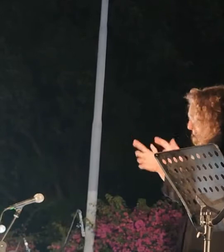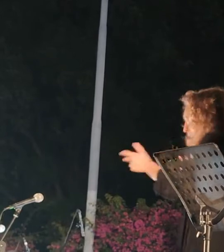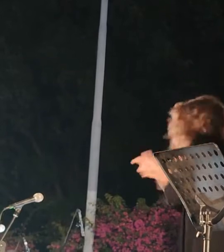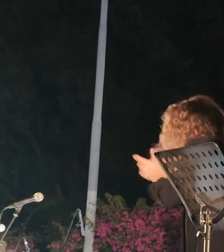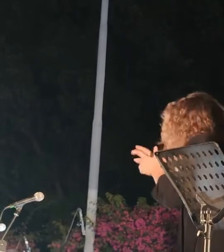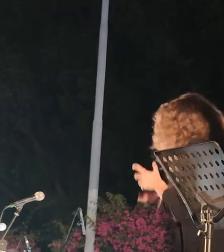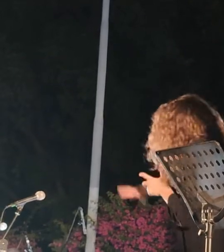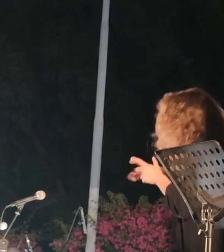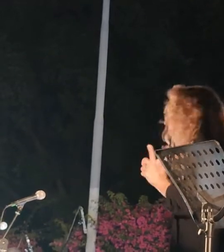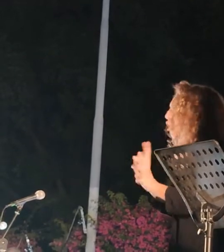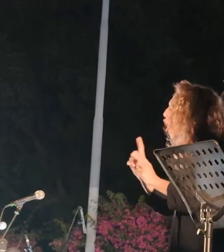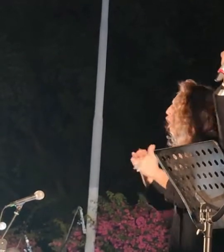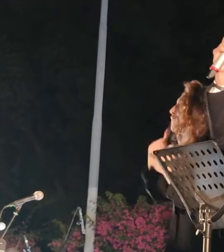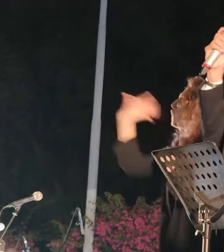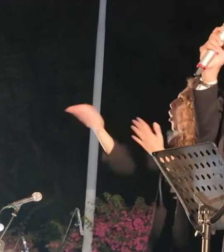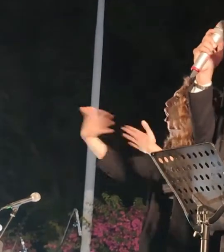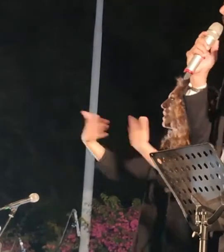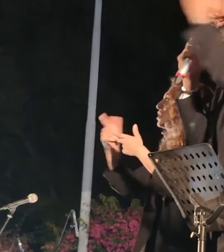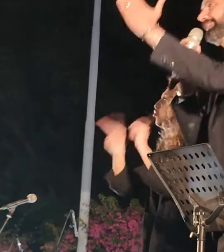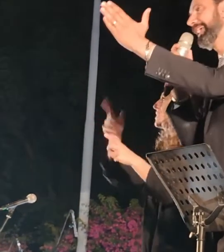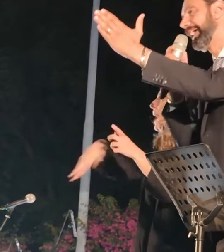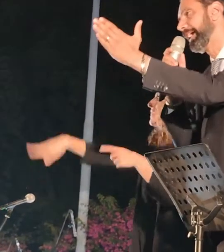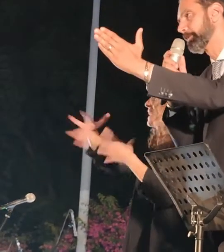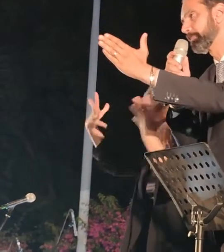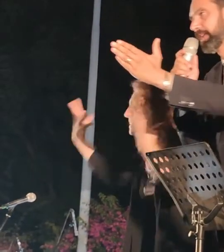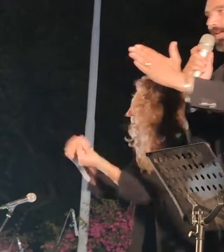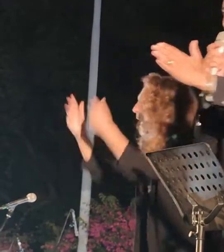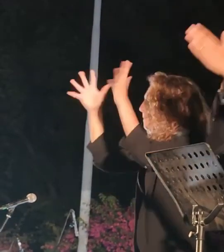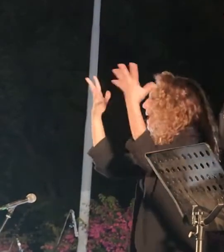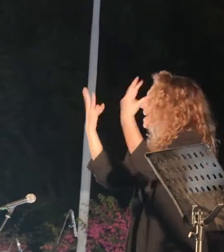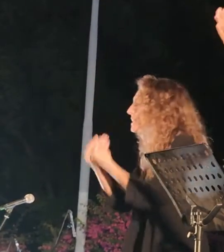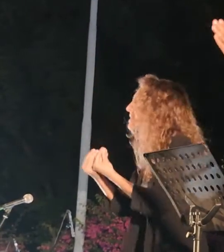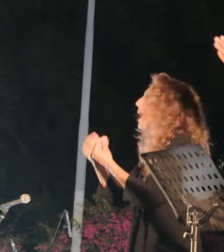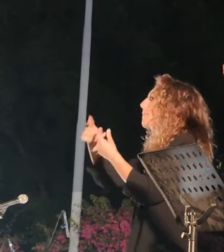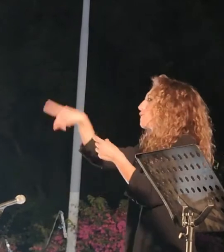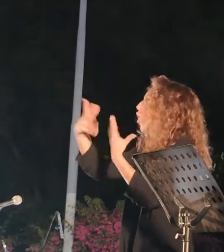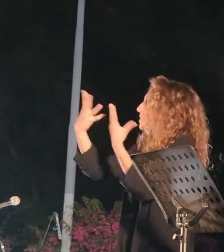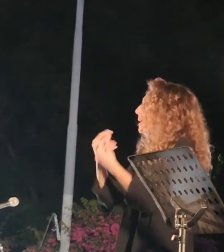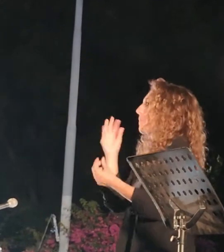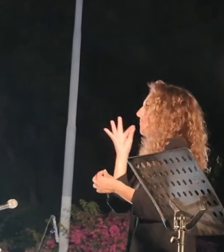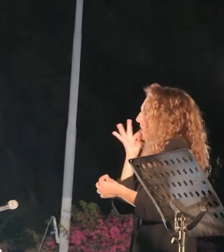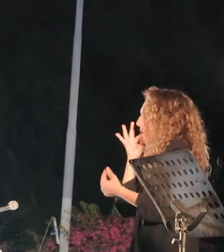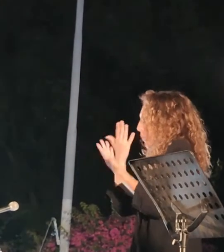politica è quella che abbiamo fatto e che avete fatto voi con Federico Basile. La politica